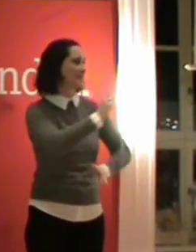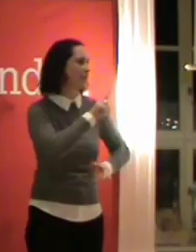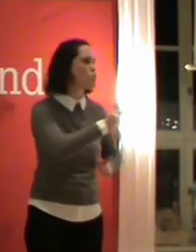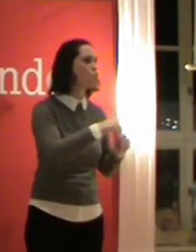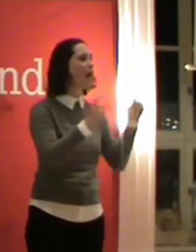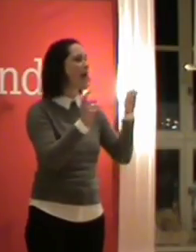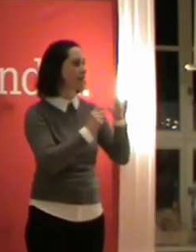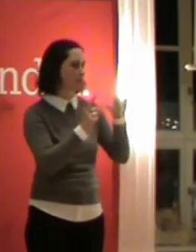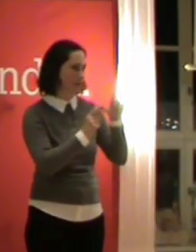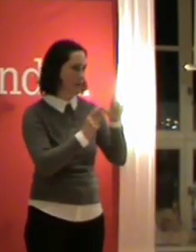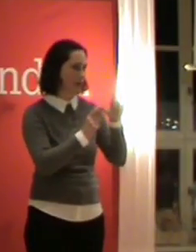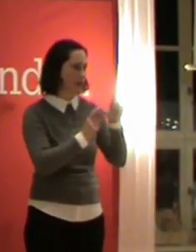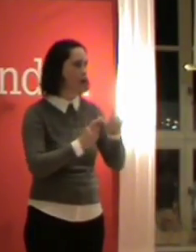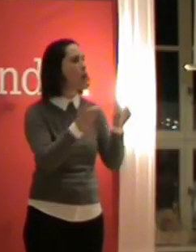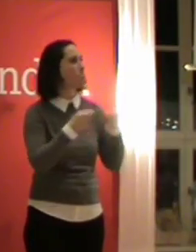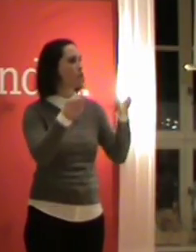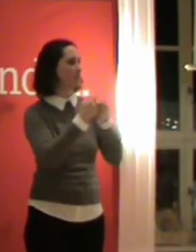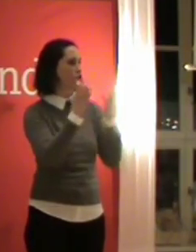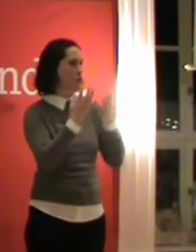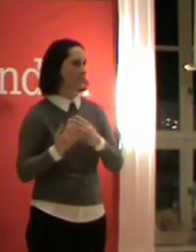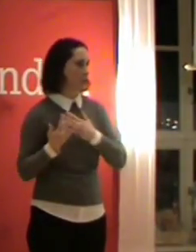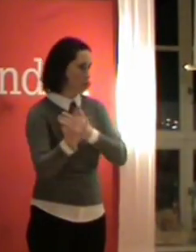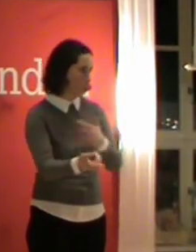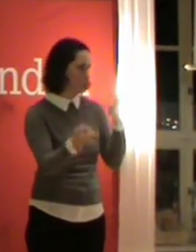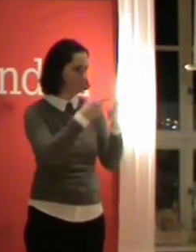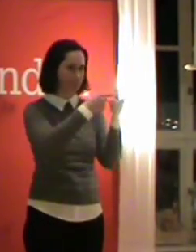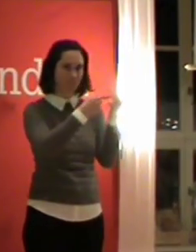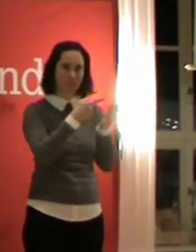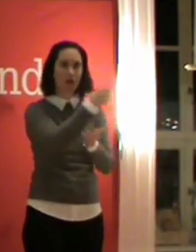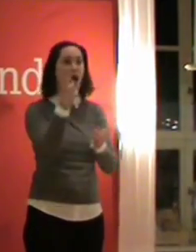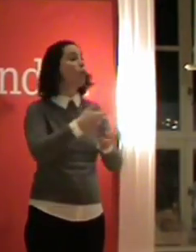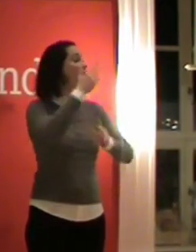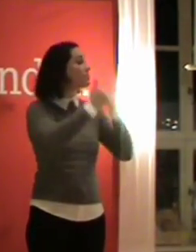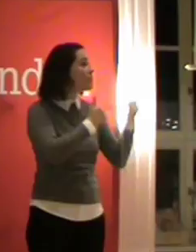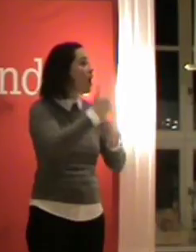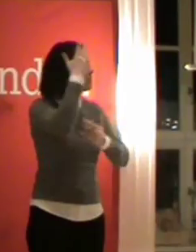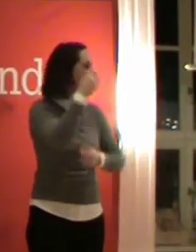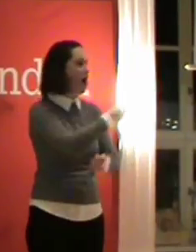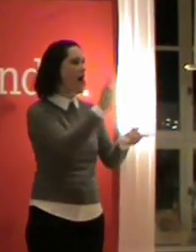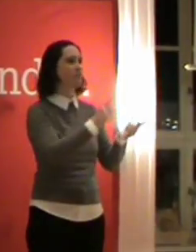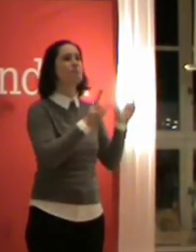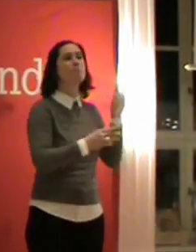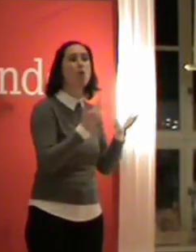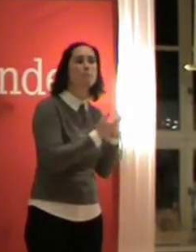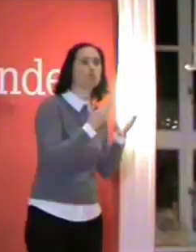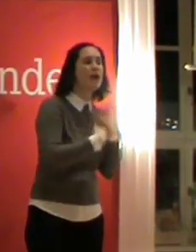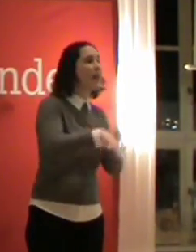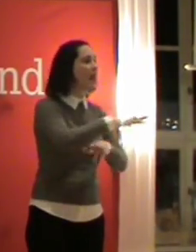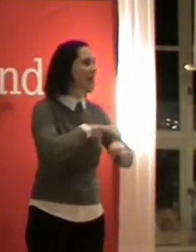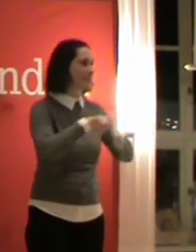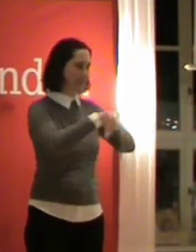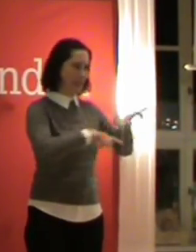der SPD, von Bündnis 90 Die Grünen. Sie, meine Damen, meine Herren, Vertreterinnen und Vertreter der Landesregierung.